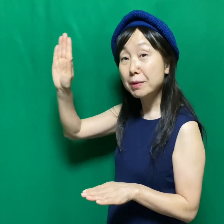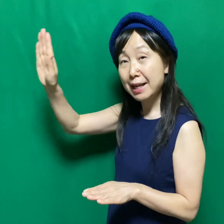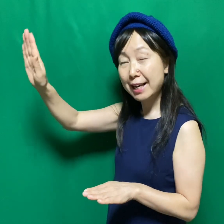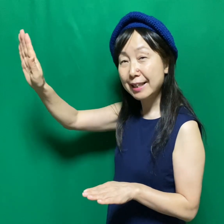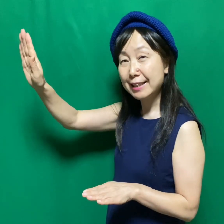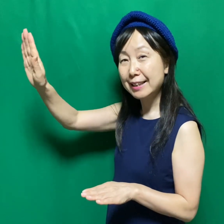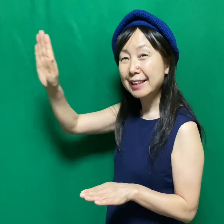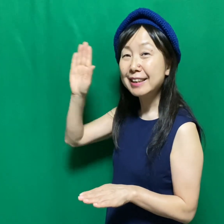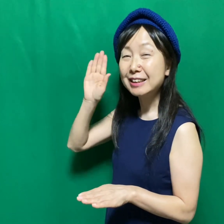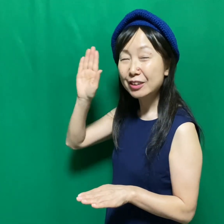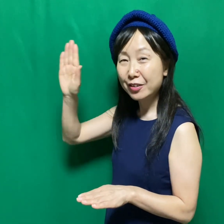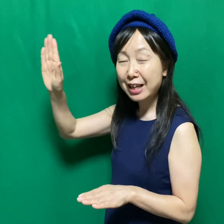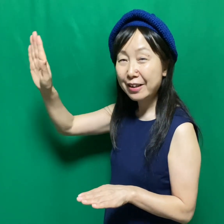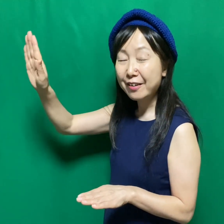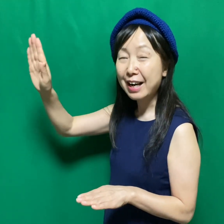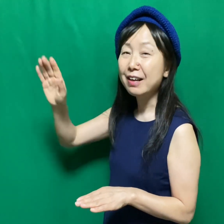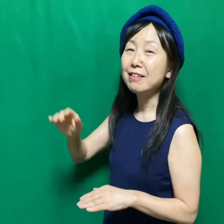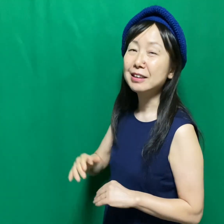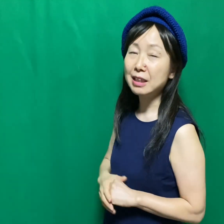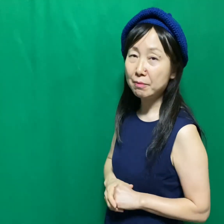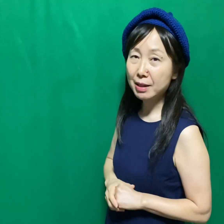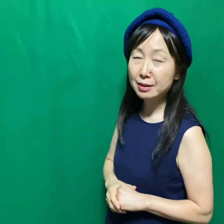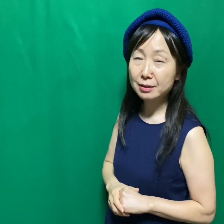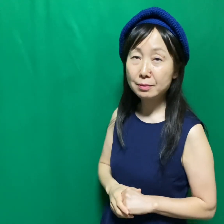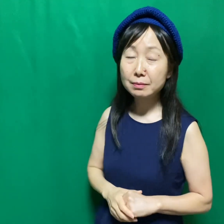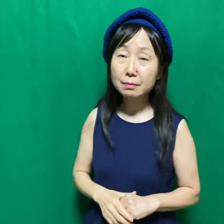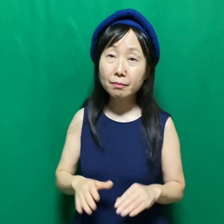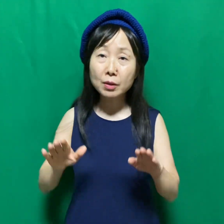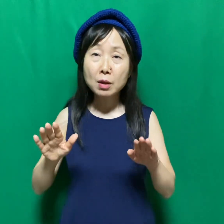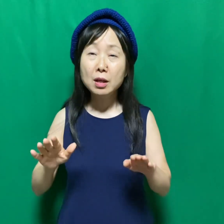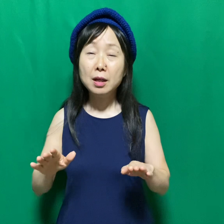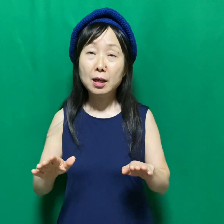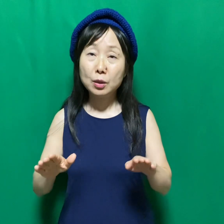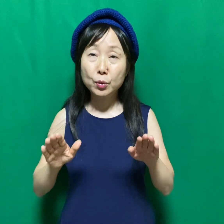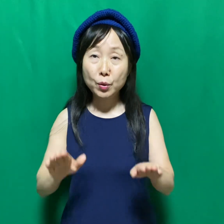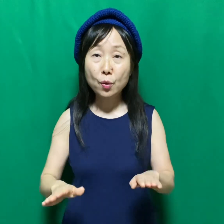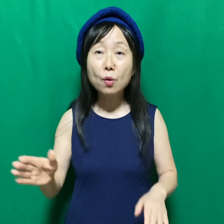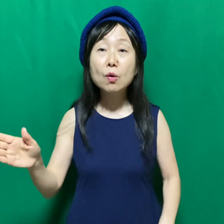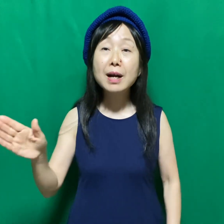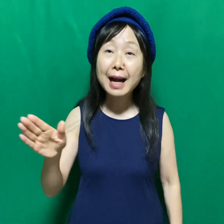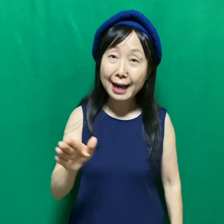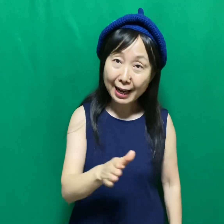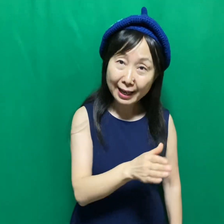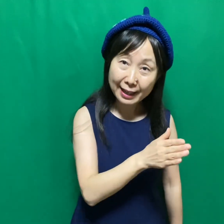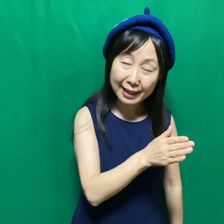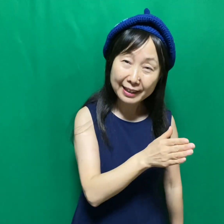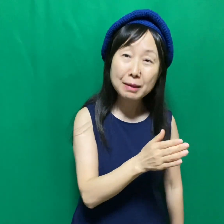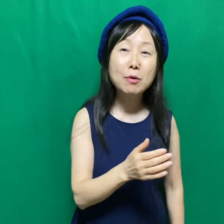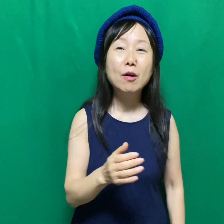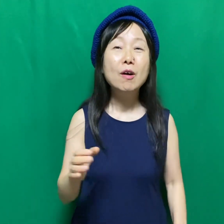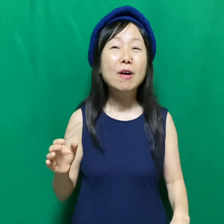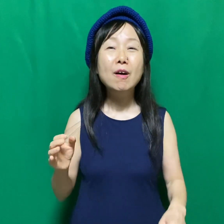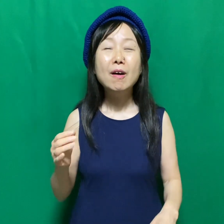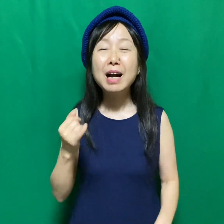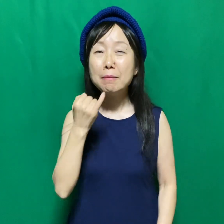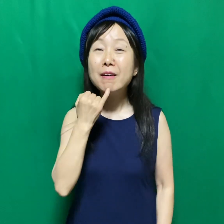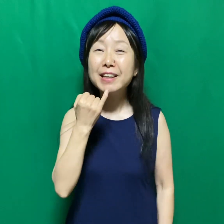来、将来を表しています。あの、今日からでも構わない